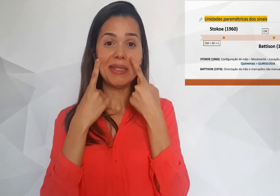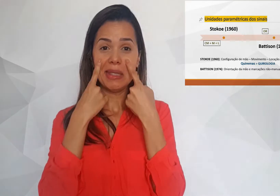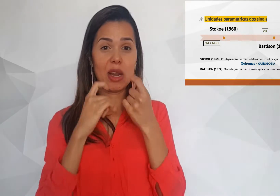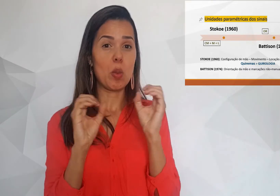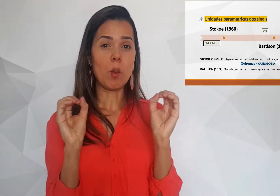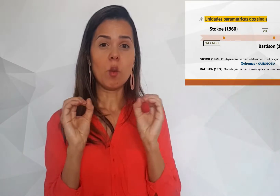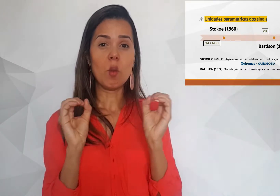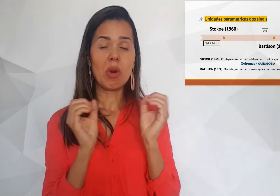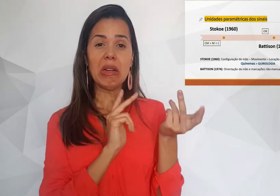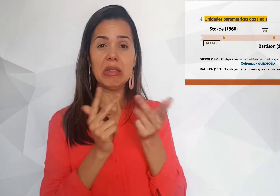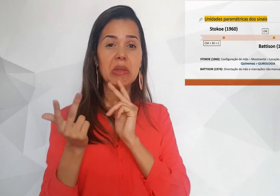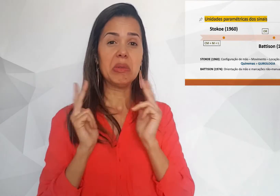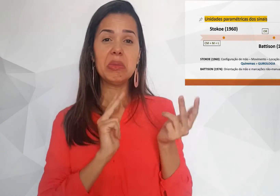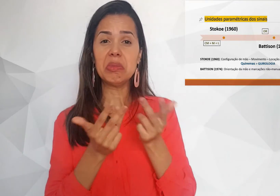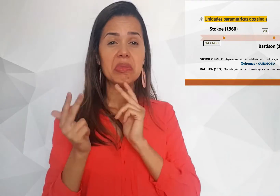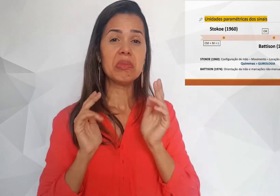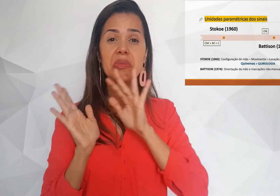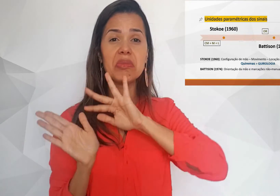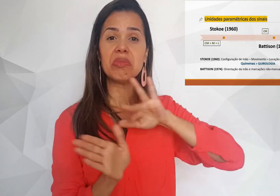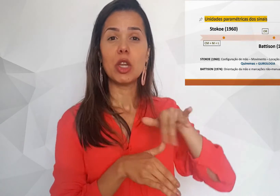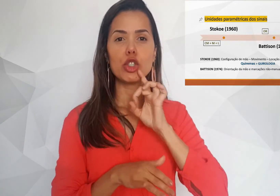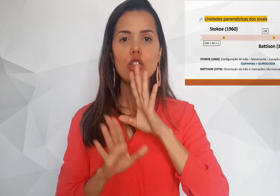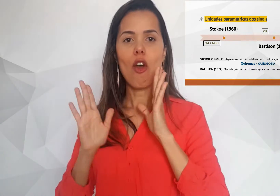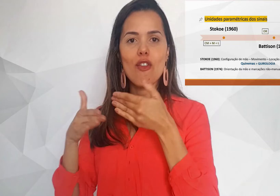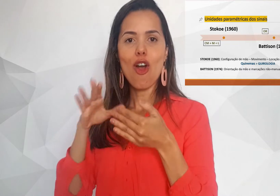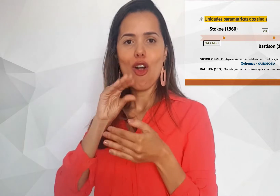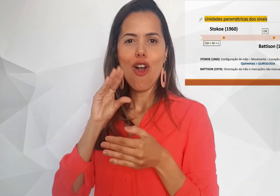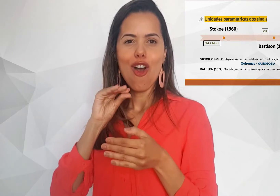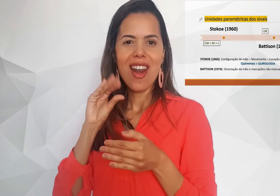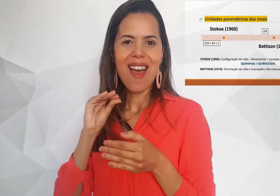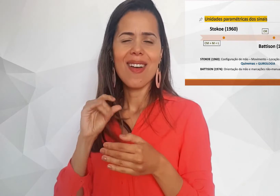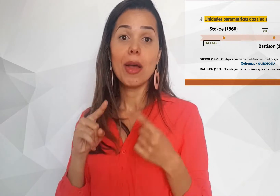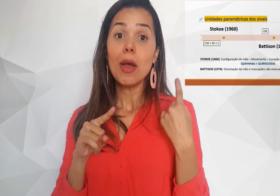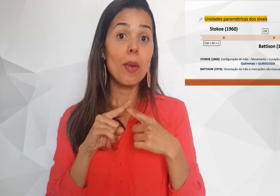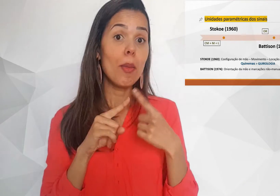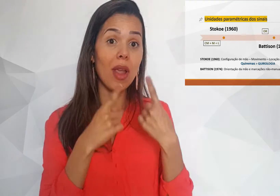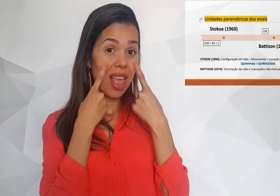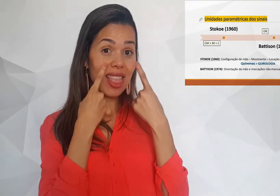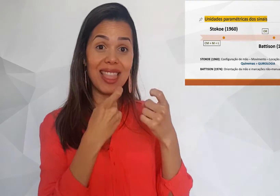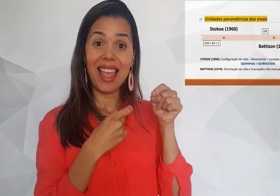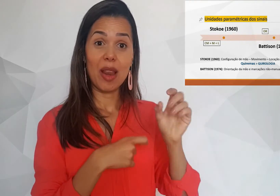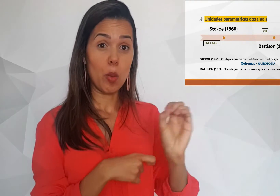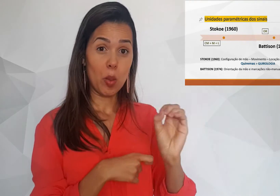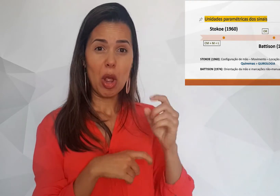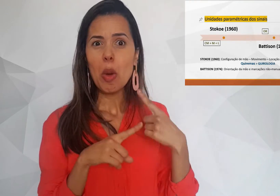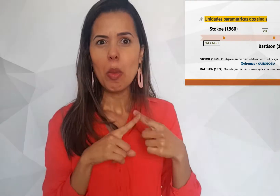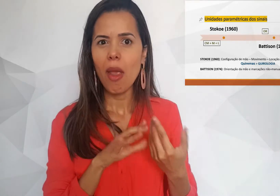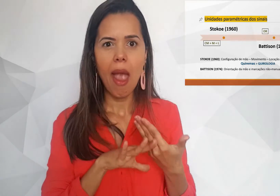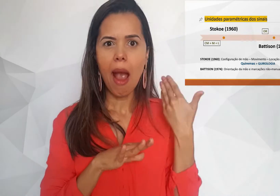interesse, as línguas de sinais não foram objeto de interesse. Por que eu digo que não foi objeto de interesse? É porque não haviam